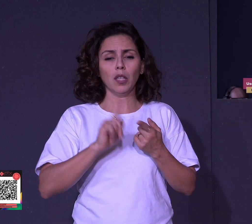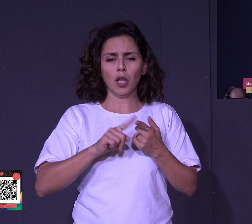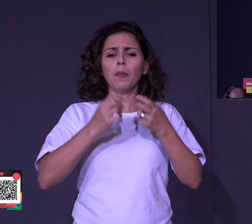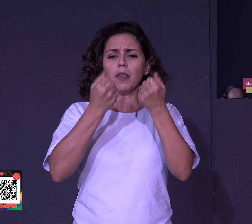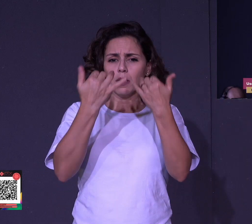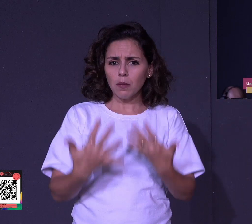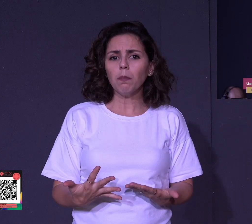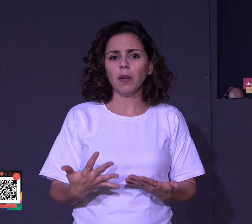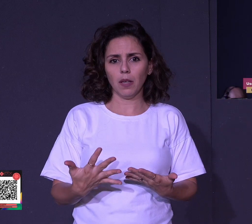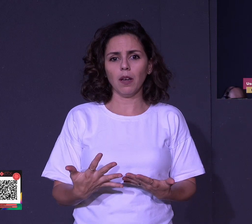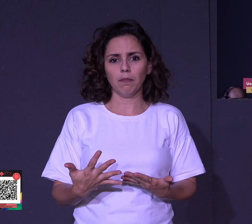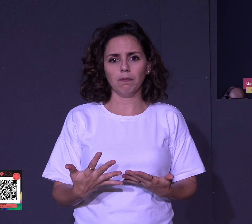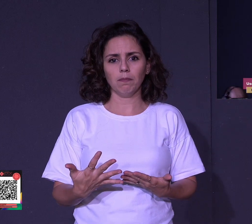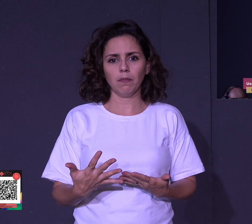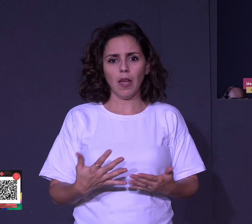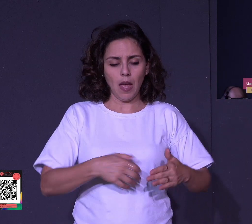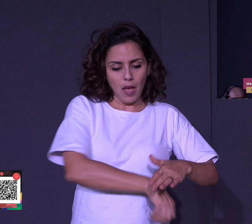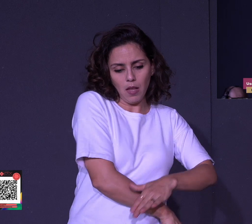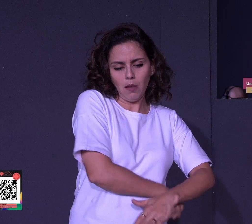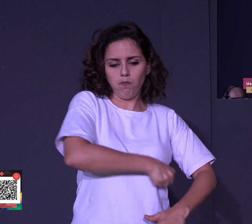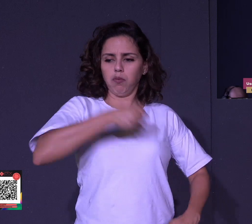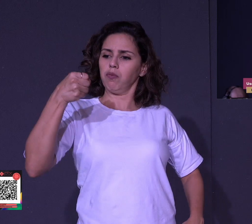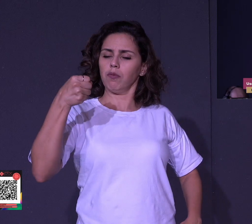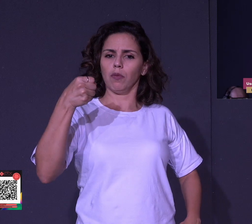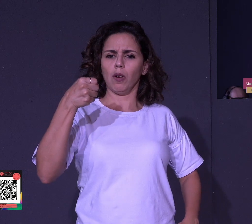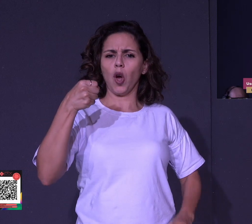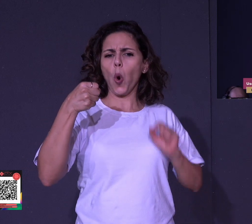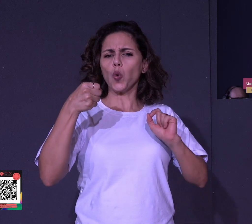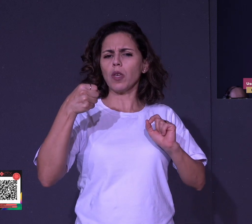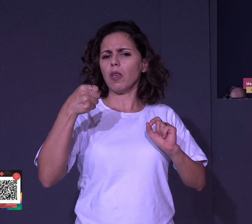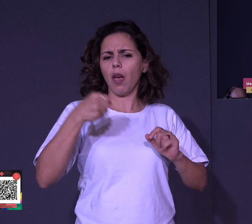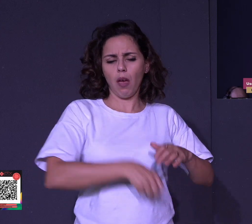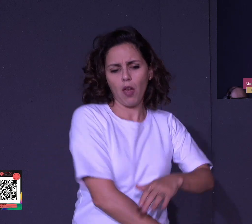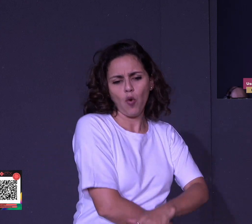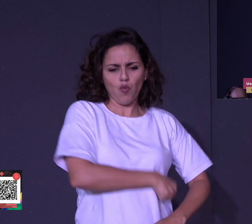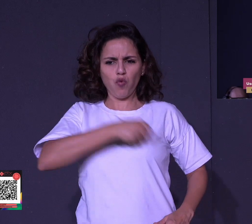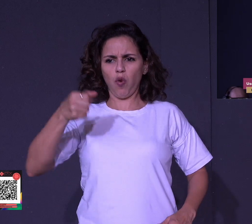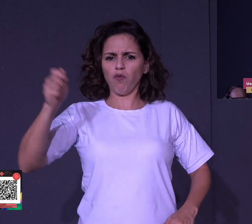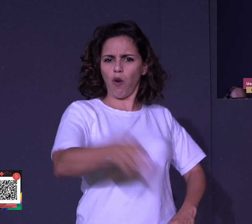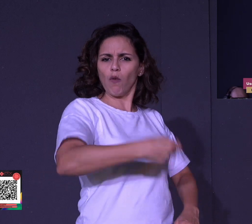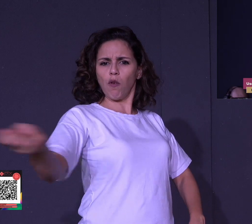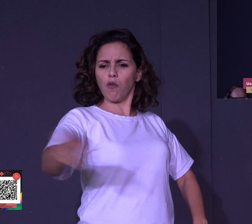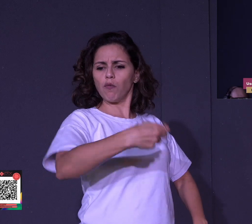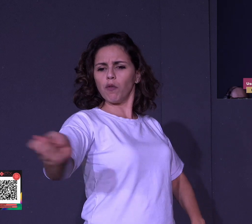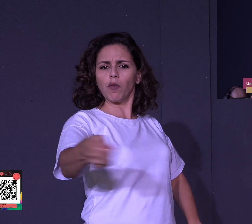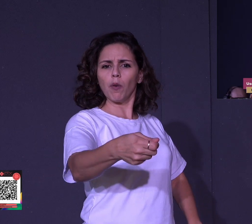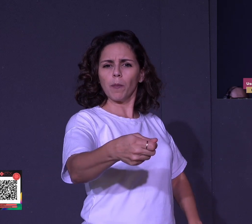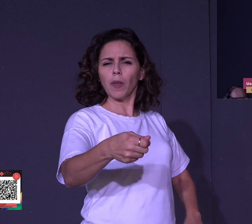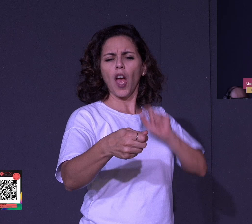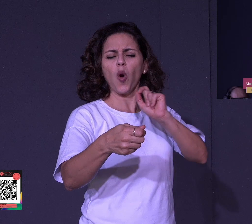Deus. Não podemos impedir que ele chegue, mas todos nós podemos sim impedir que